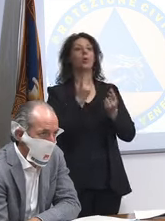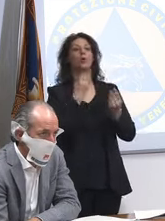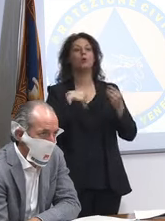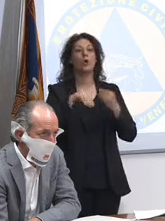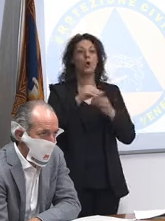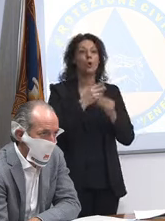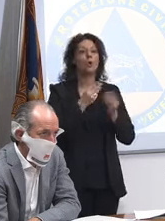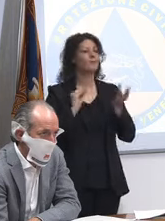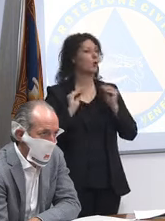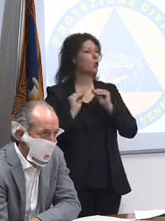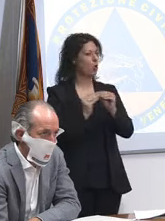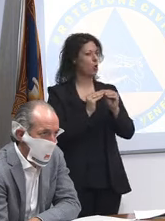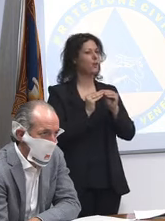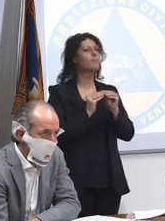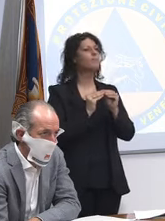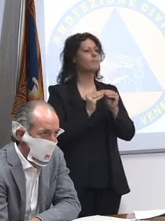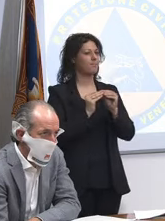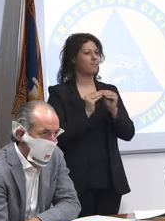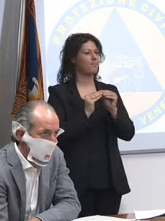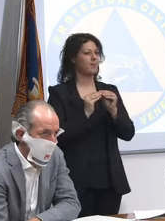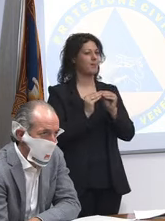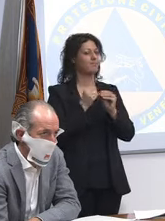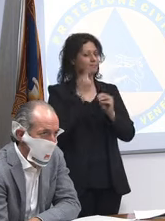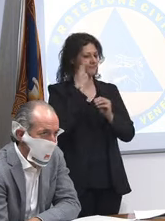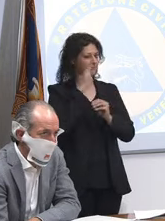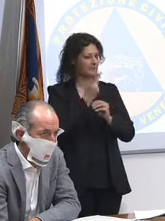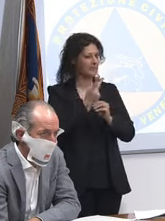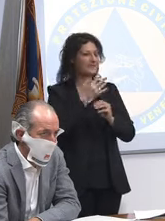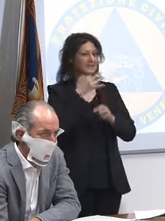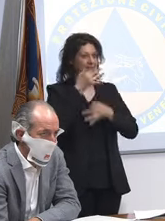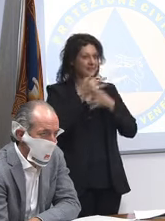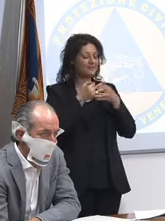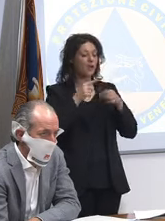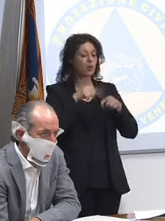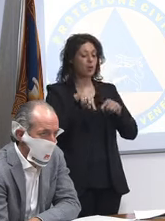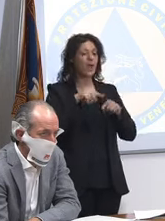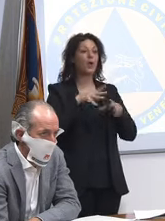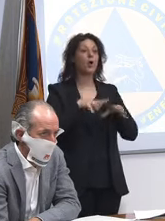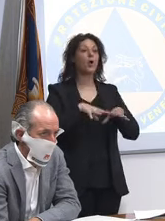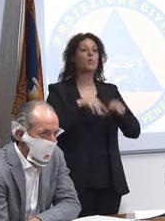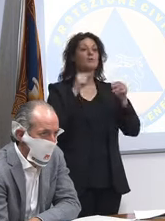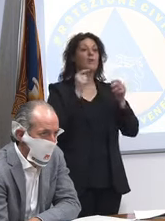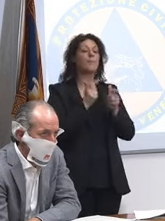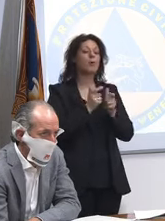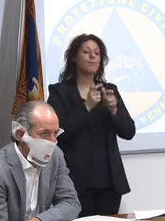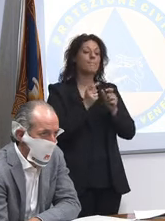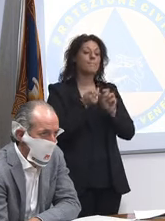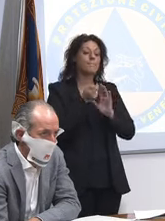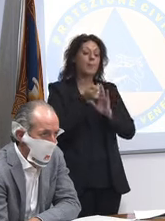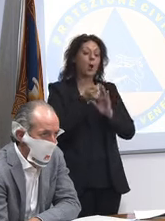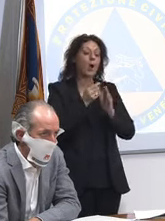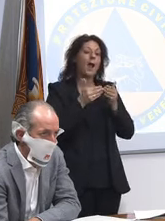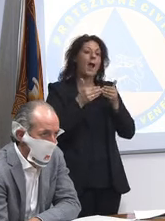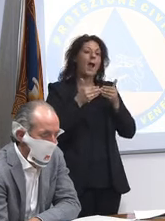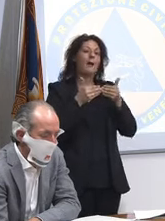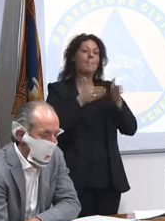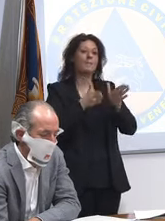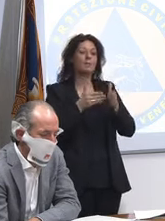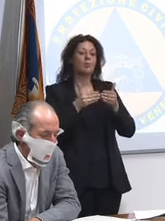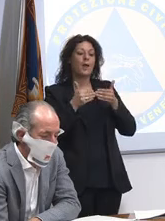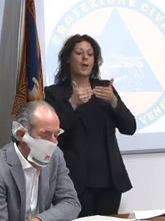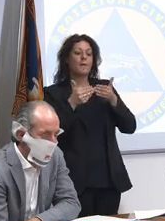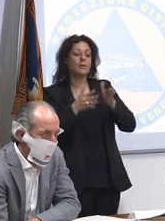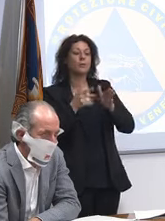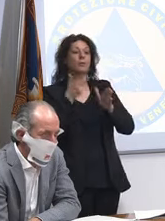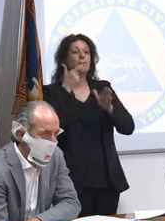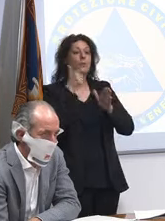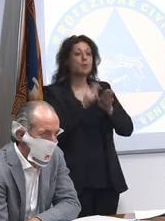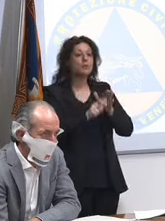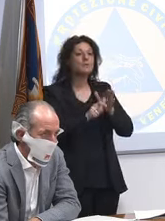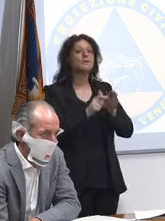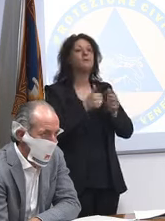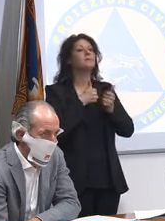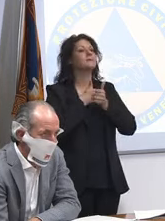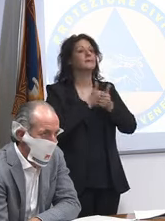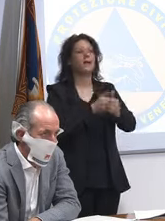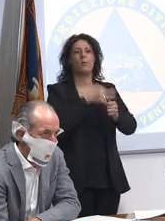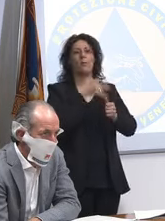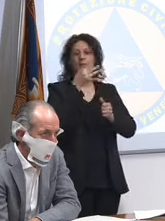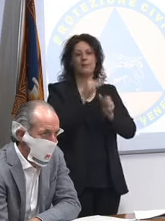Quindi aprire gradualmente significa accompagnare le scelte con l'andamento